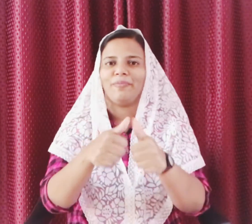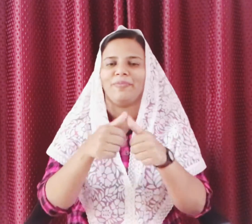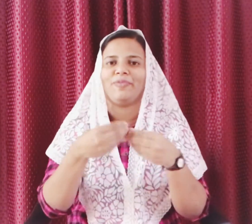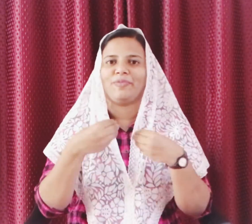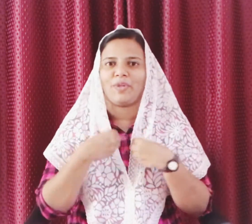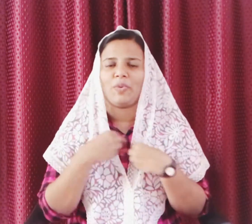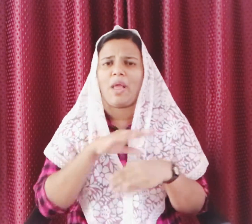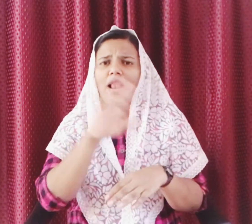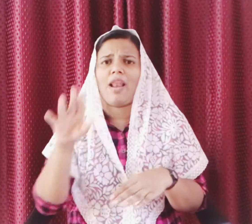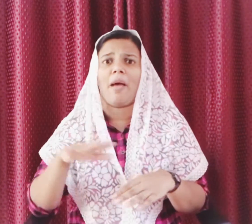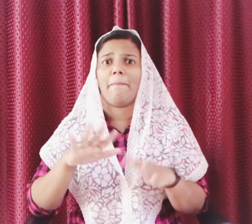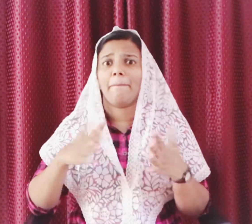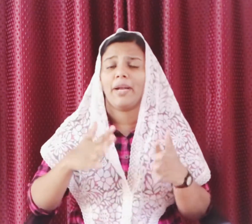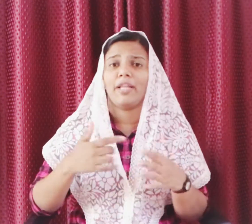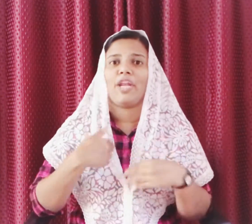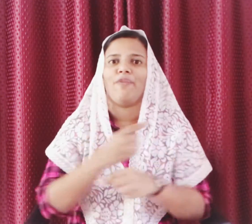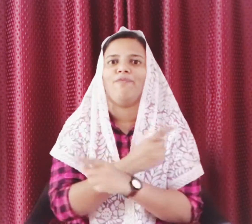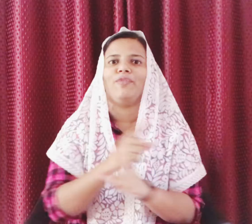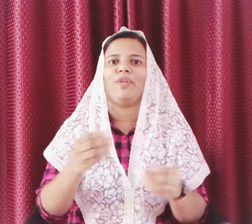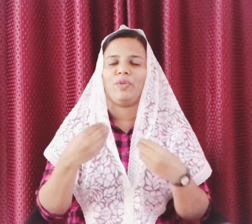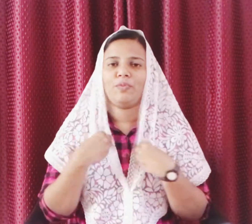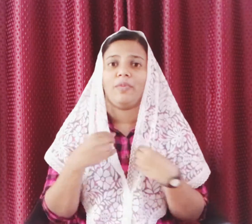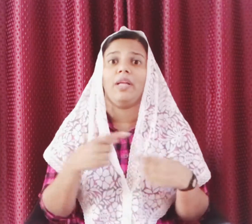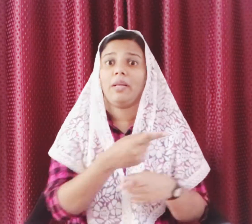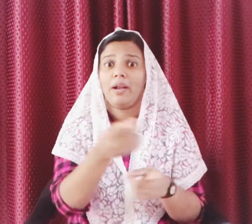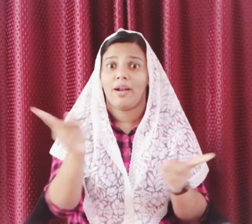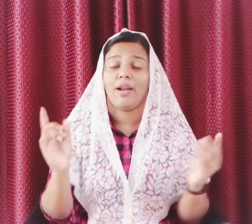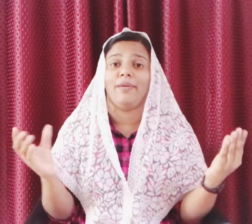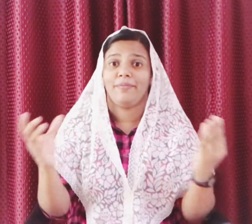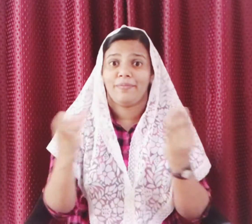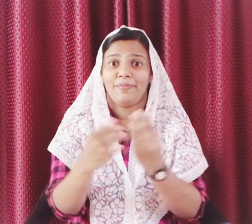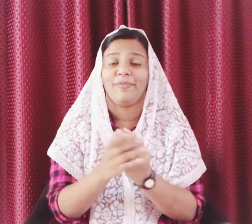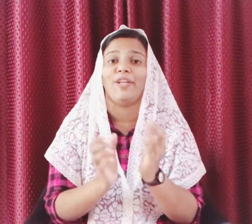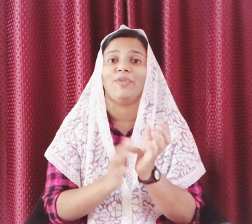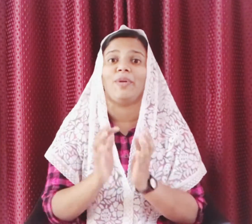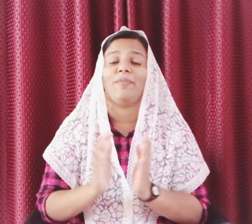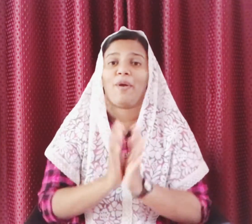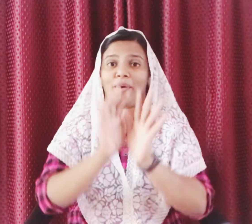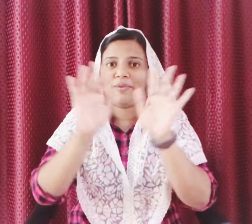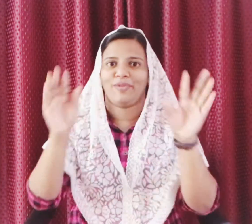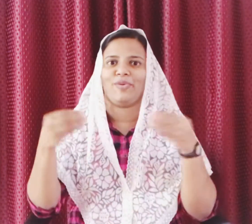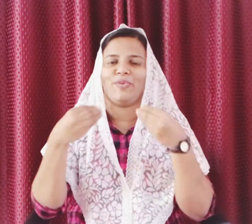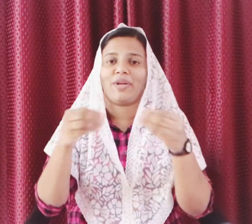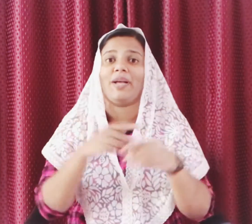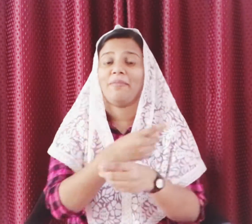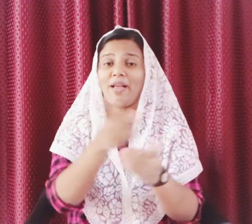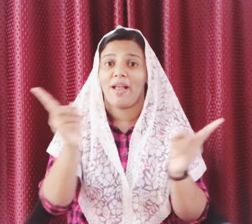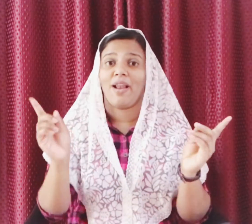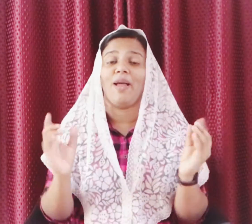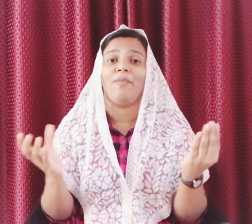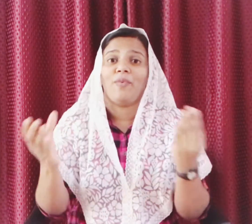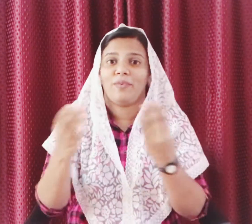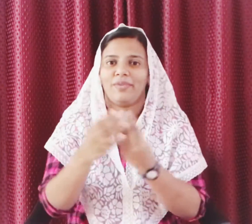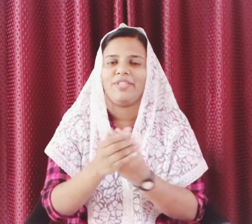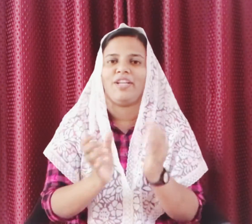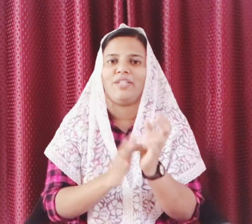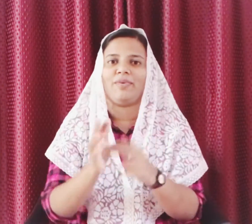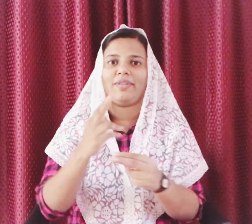വിടുവിച്ചു. അപ്പം മൂന്നാമത്തെ വാക്യത്തിൽ എന്നാ പറയുന്നത്? എന്നോട് ചേർന്ന് യഹോവയെ മഹിമപ്പെടുത്തുവിൻ, നാം ഒന്നിച്ച് അവൻ്റെ നാമത്തെ ഉയർത്തുക. അപ്പം